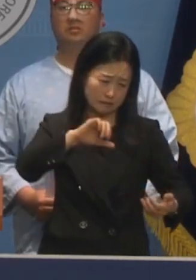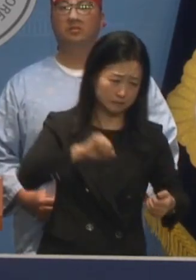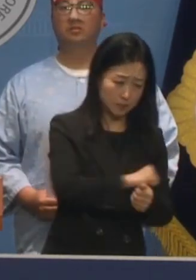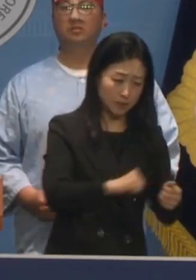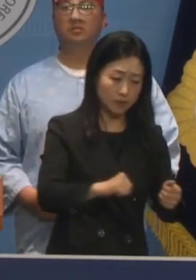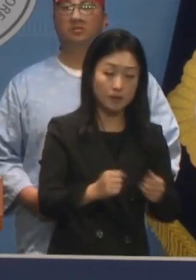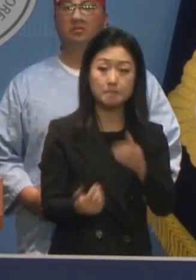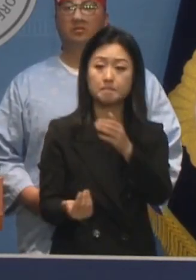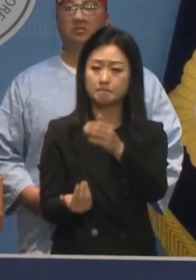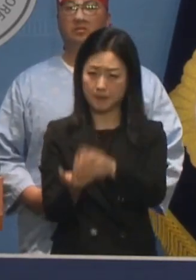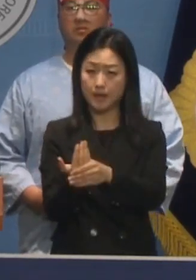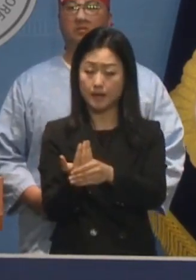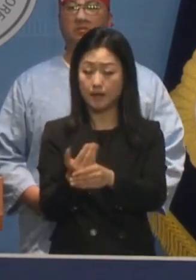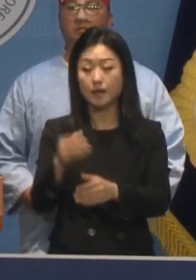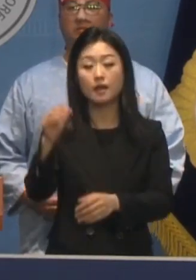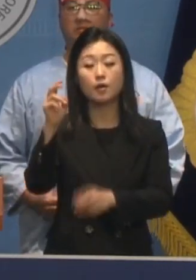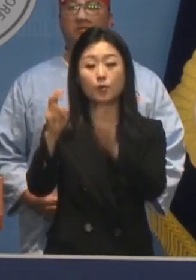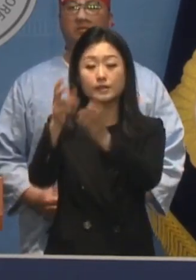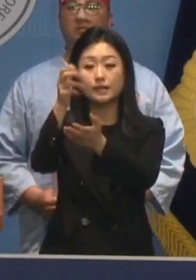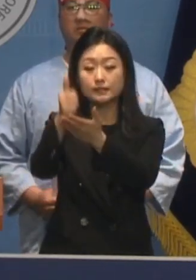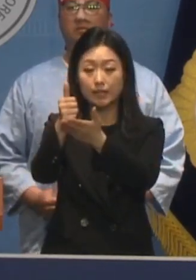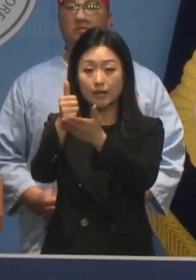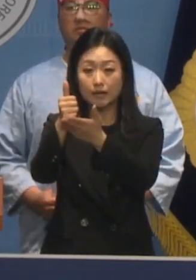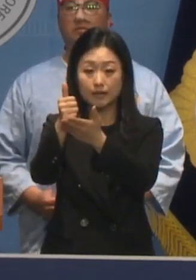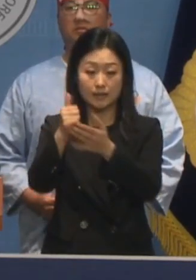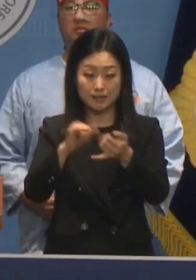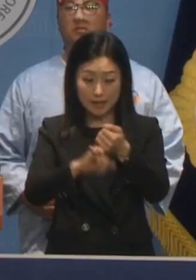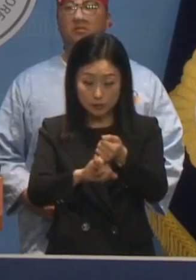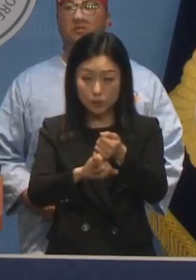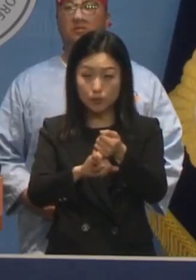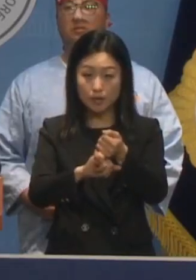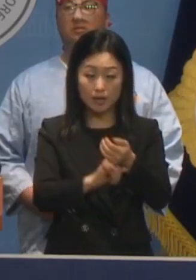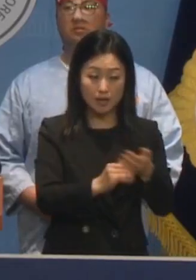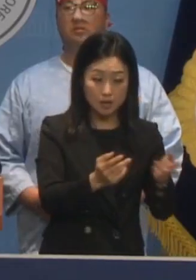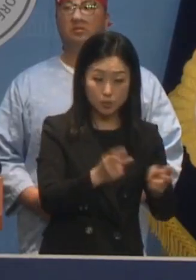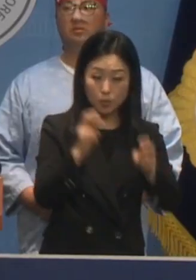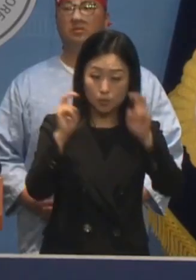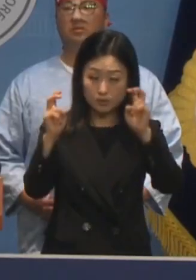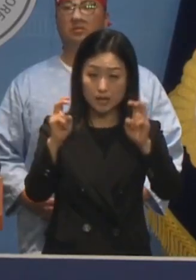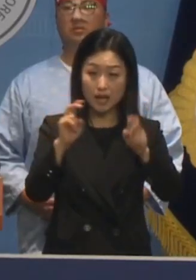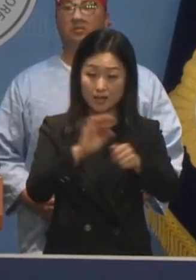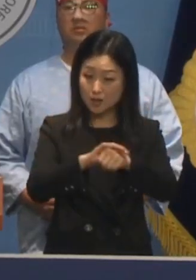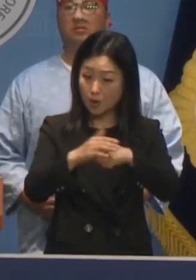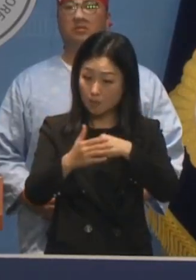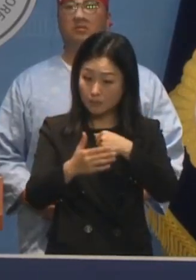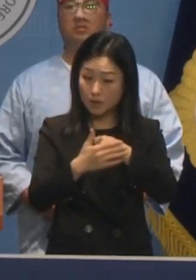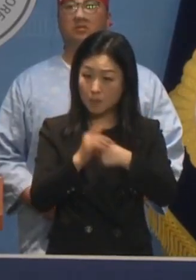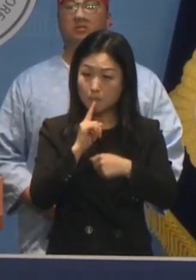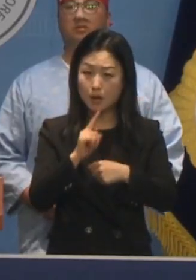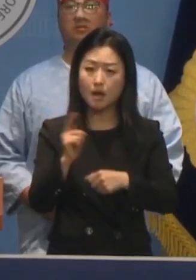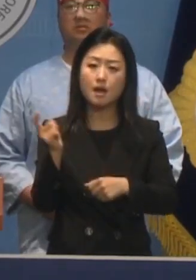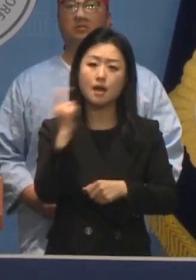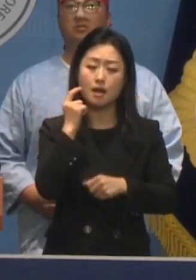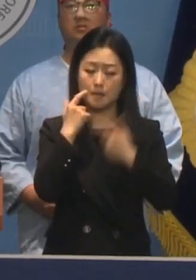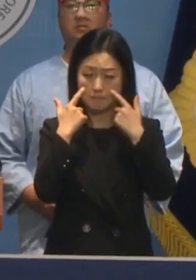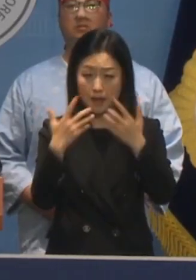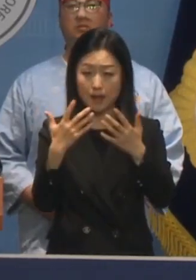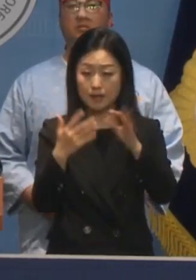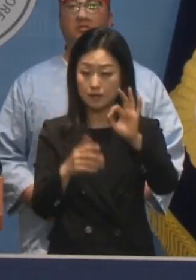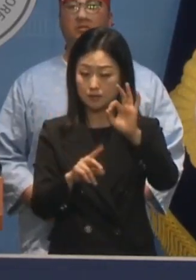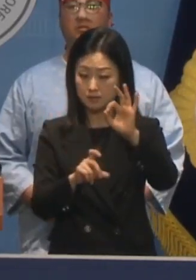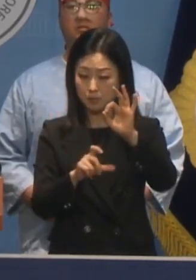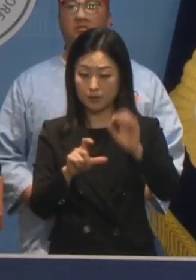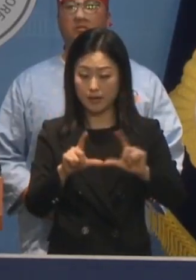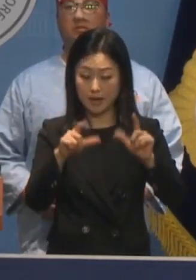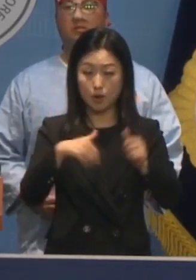탄압 행위이자 회사 대표가 약속한 노사협력 의지를 의심케 만드는 사건이었습니다. 지난 10월 15일